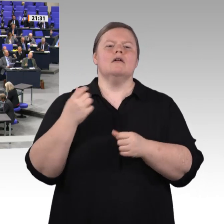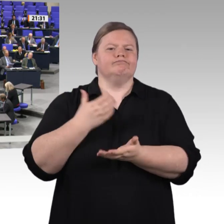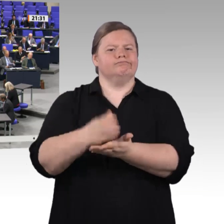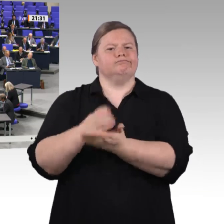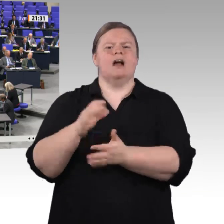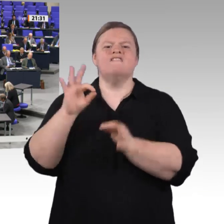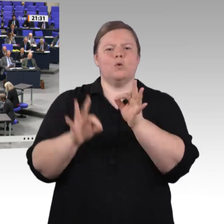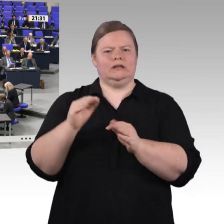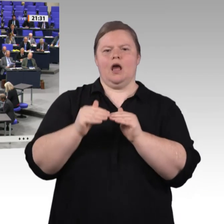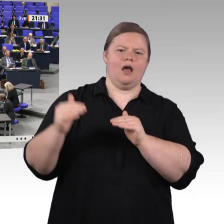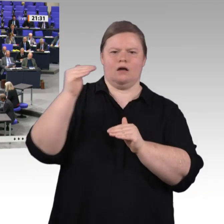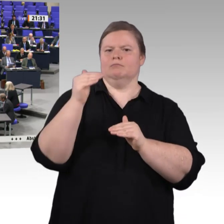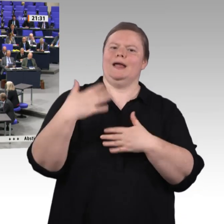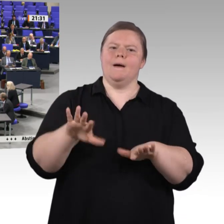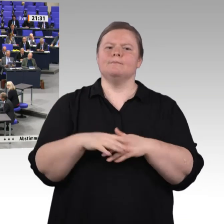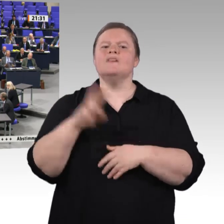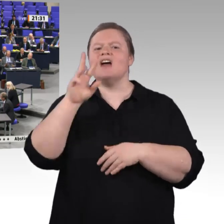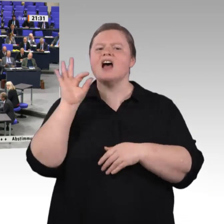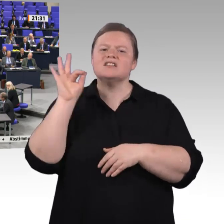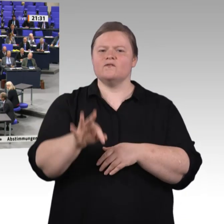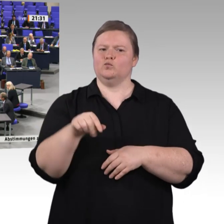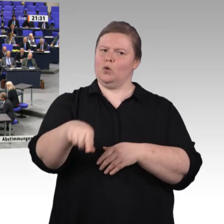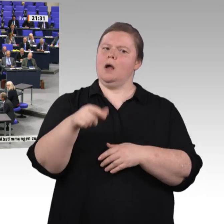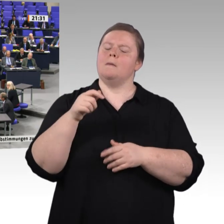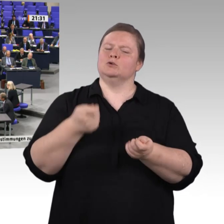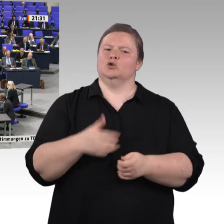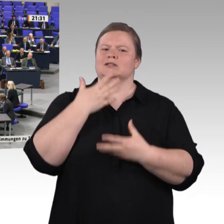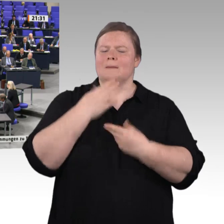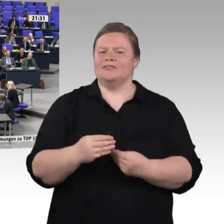Dankeschön. Wer stimmt dagegen?